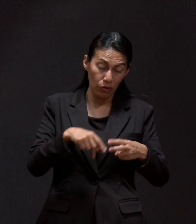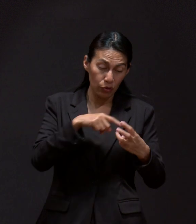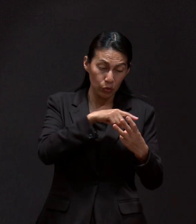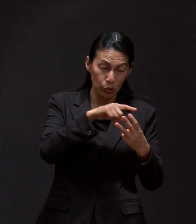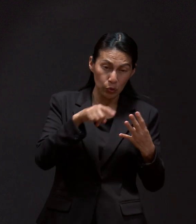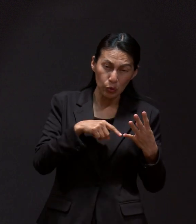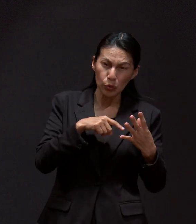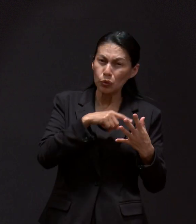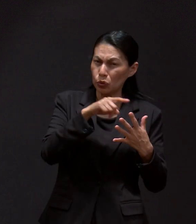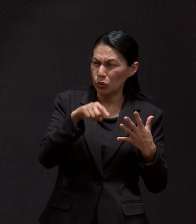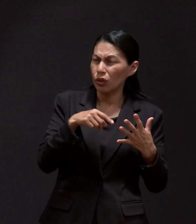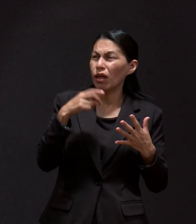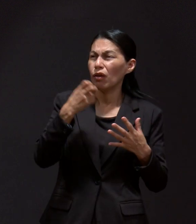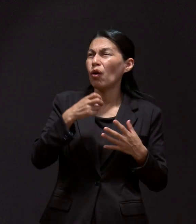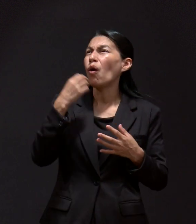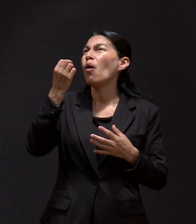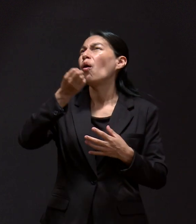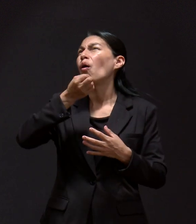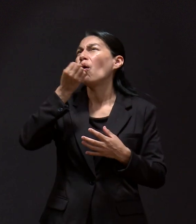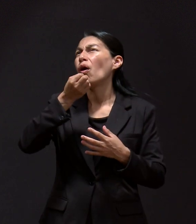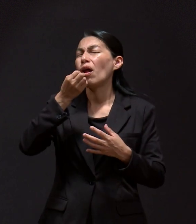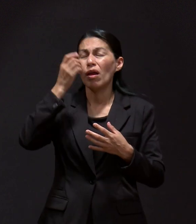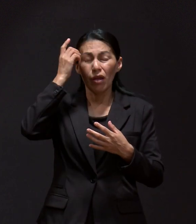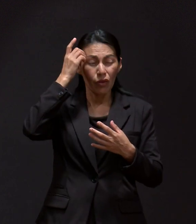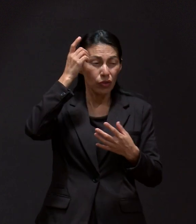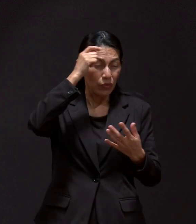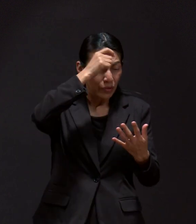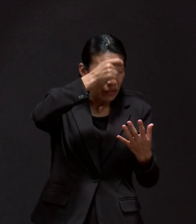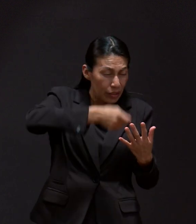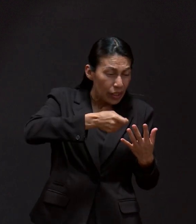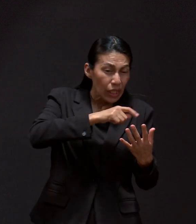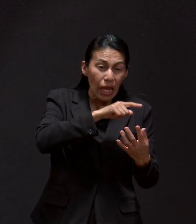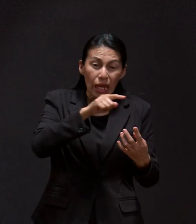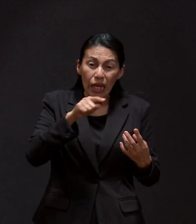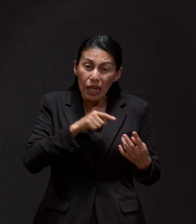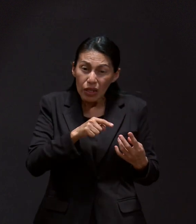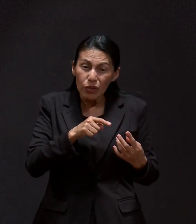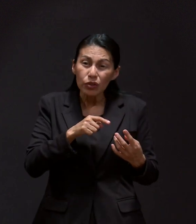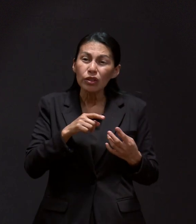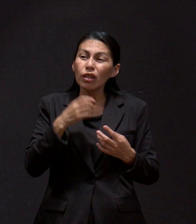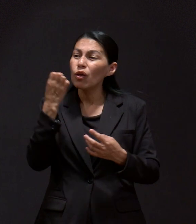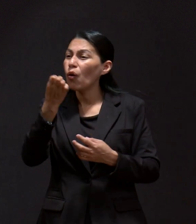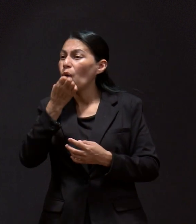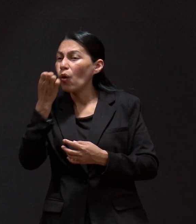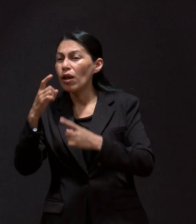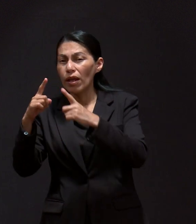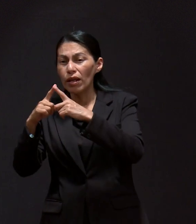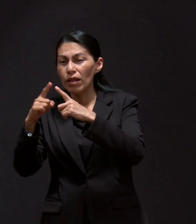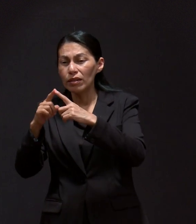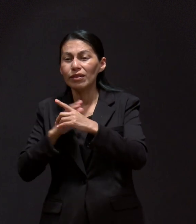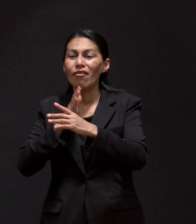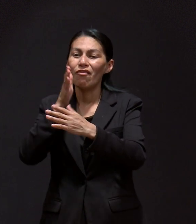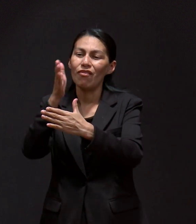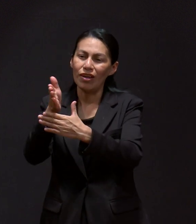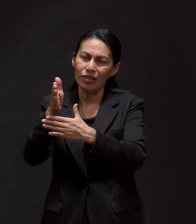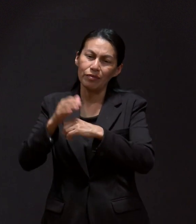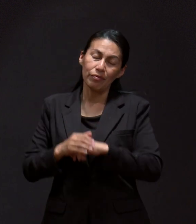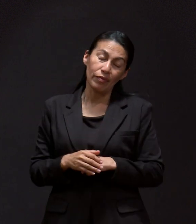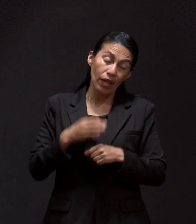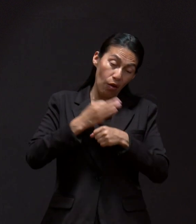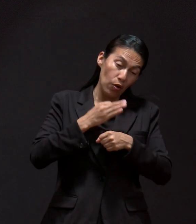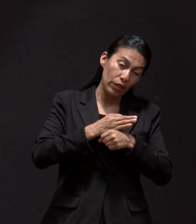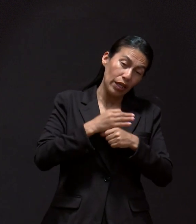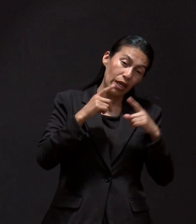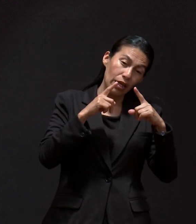abra las posibilidades de que en este año puedan asistir a una escuela de nuestra iglesia porque están en escuela